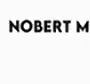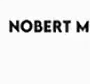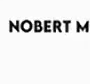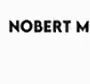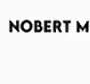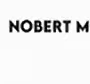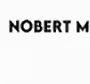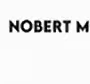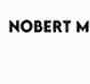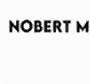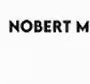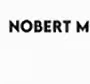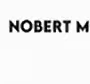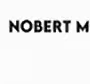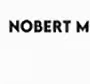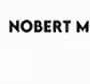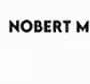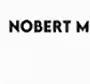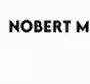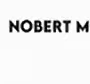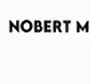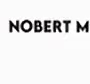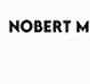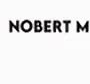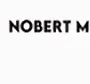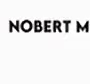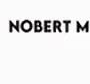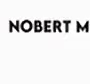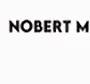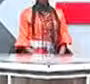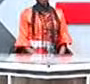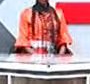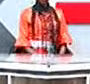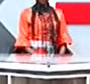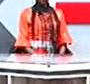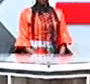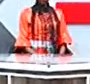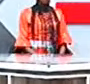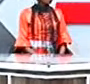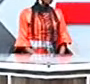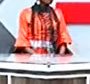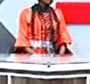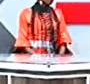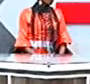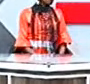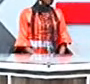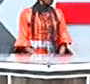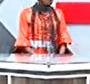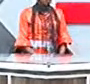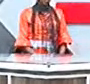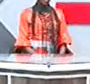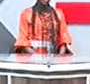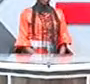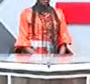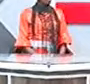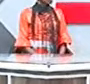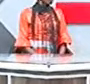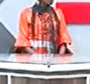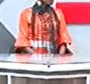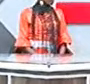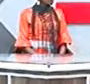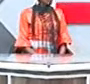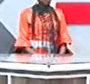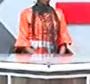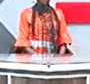nti nze bampisizaawo dda naye mwami Byabakama ansanyusizza okwogeza obuvumu nga ye